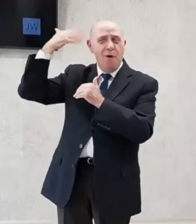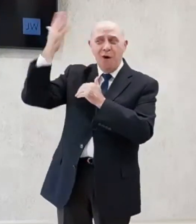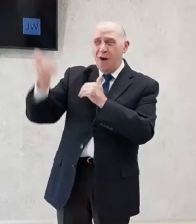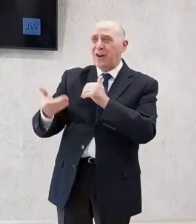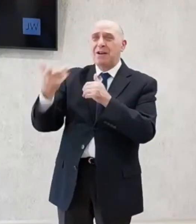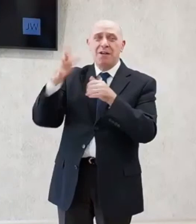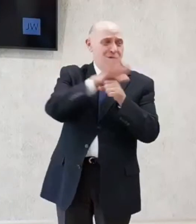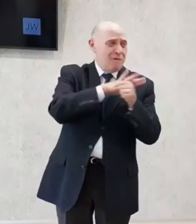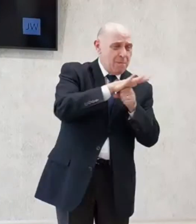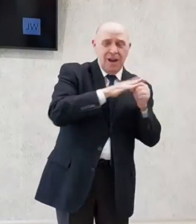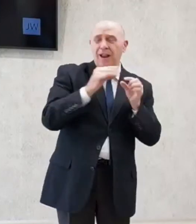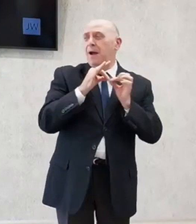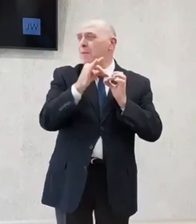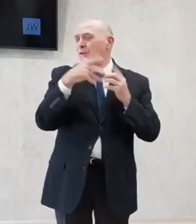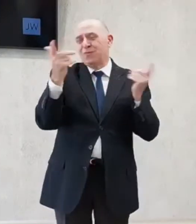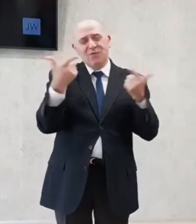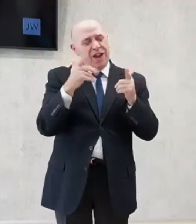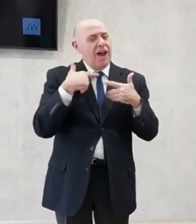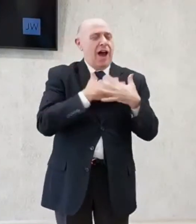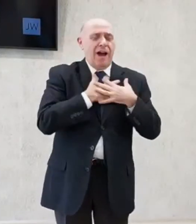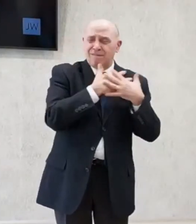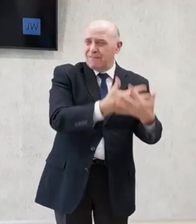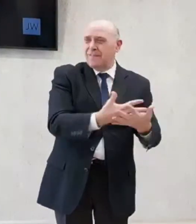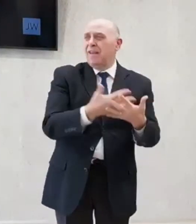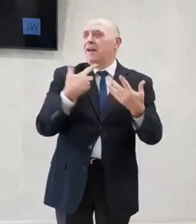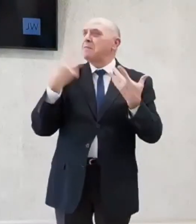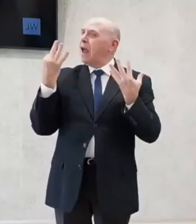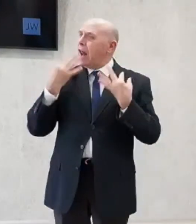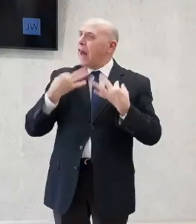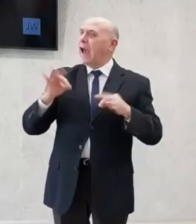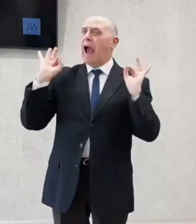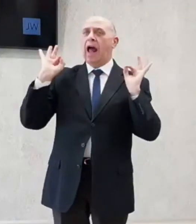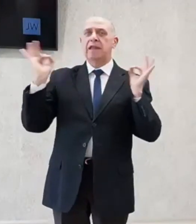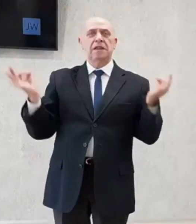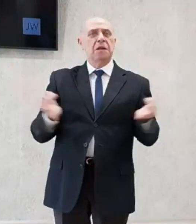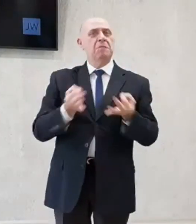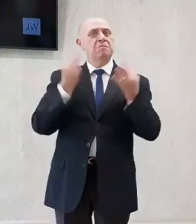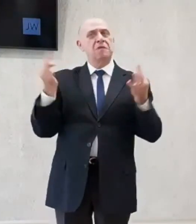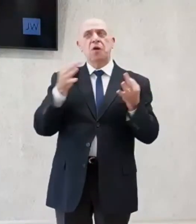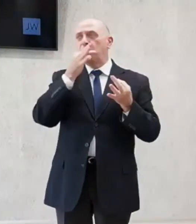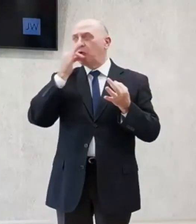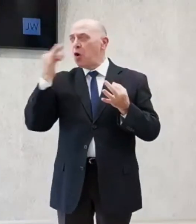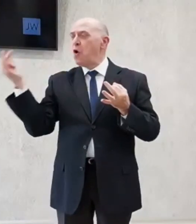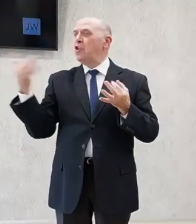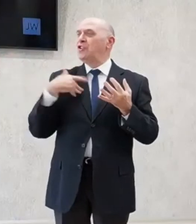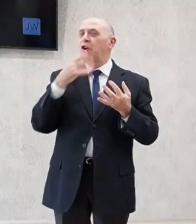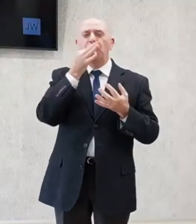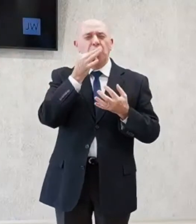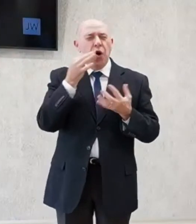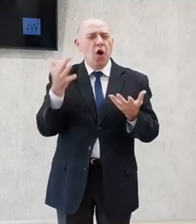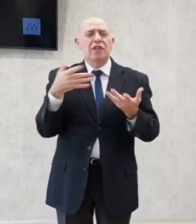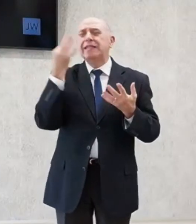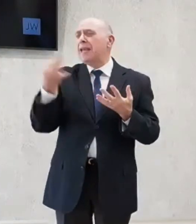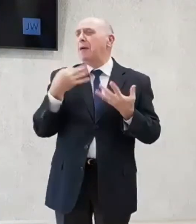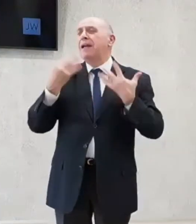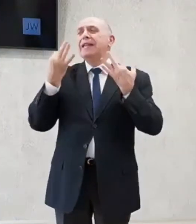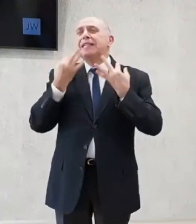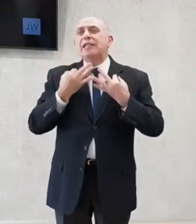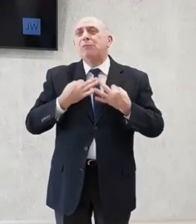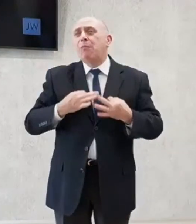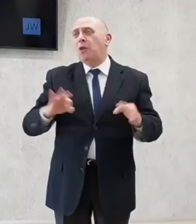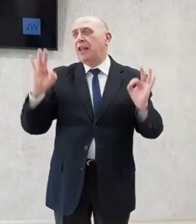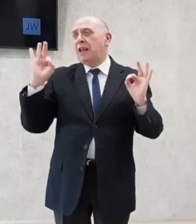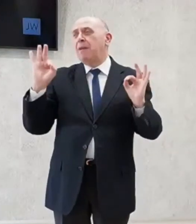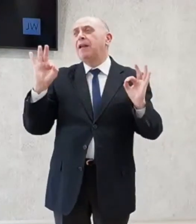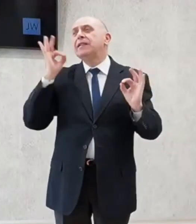elegante generosa discreta dolcissima e sempre disponibile un